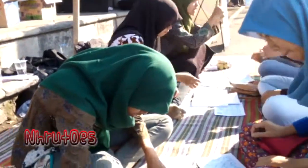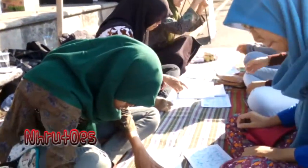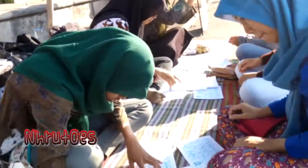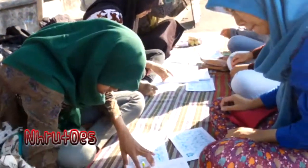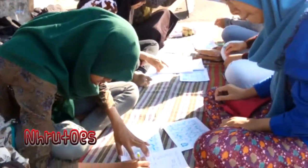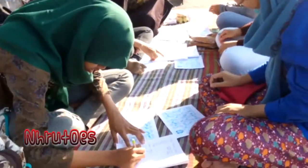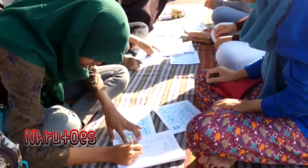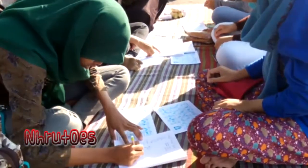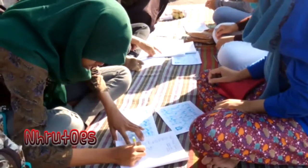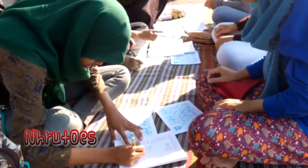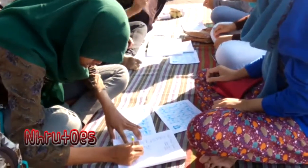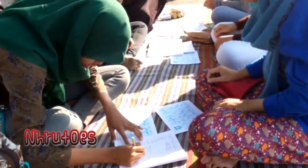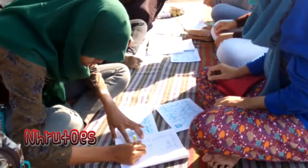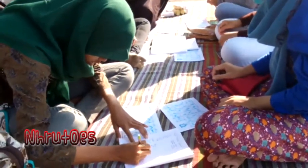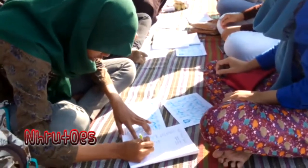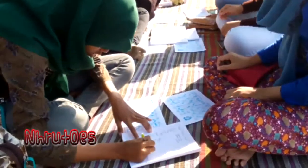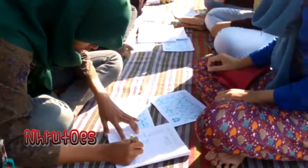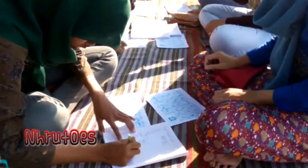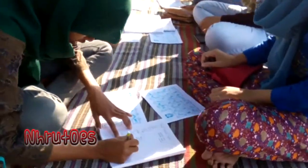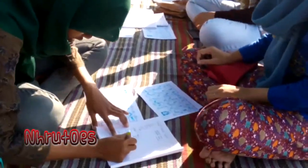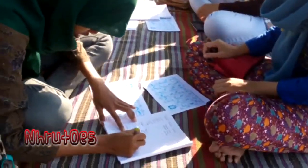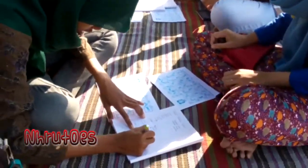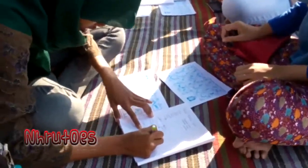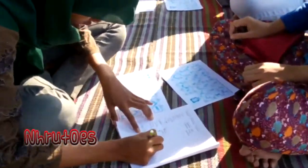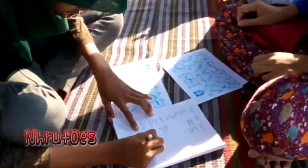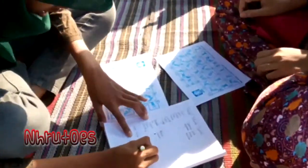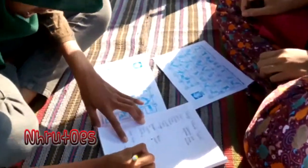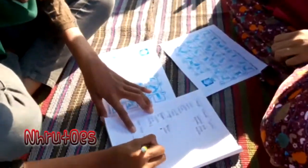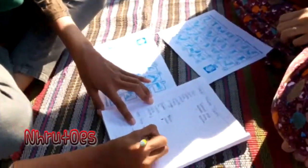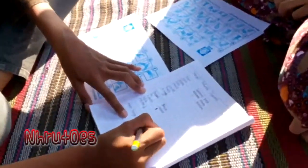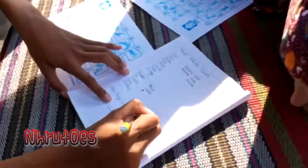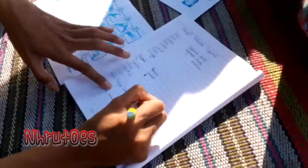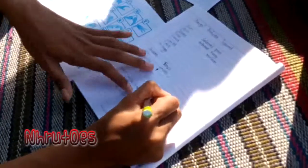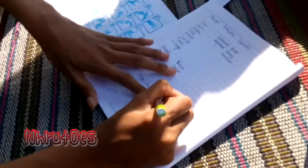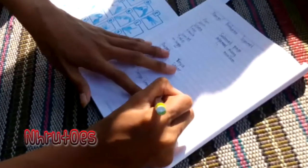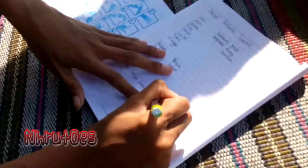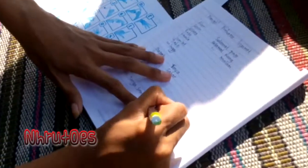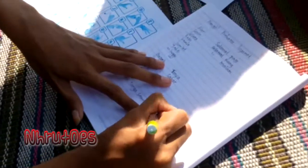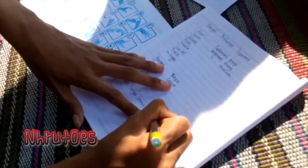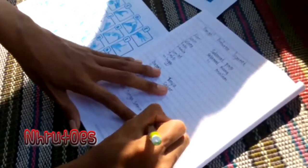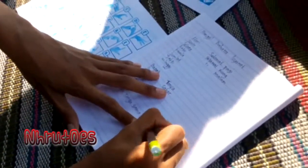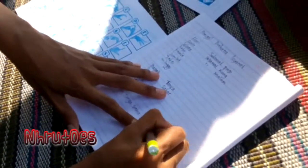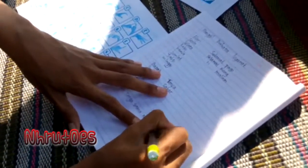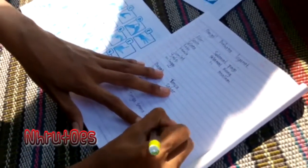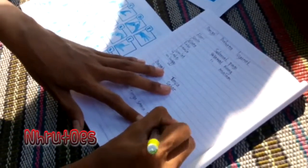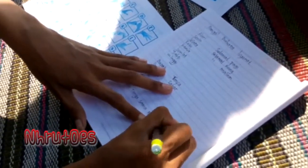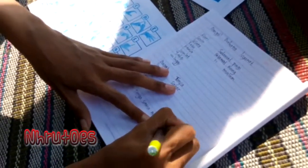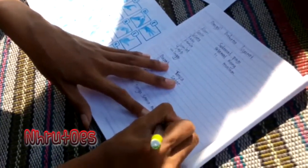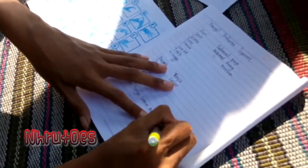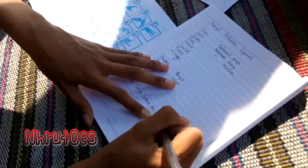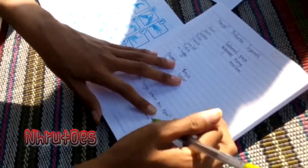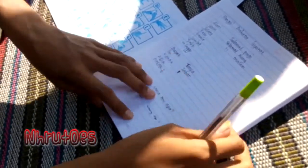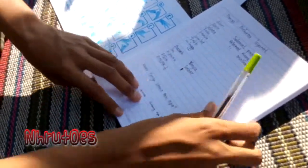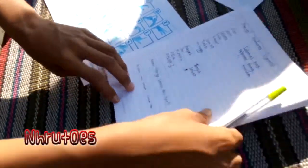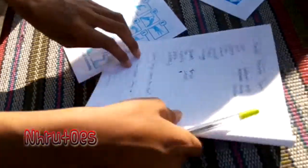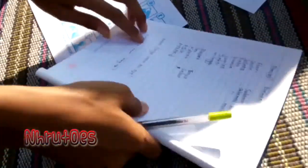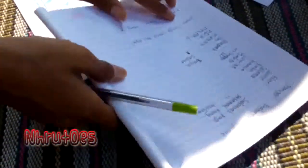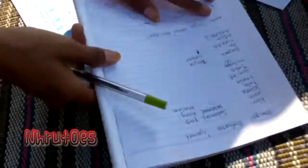Semua orang juga merasakan untuk baik, jelas sekali. Jadi saya tekankan kepada Bapak Ibu, para pengunjung semuanya, bahwasanya